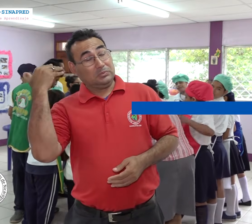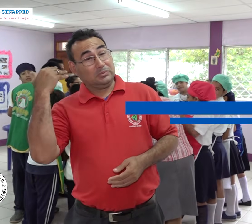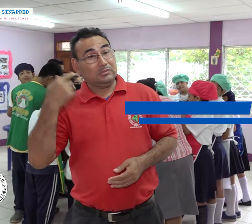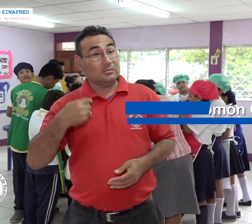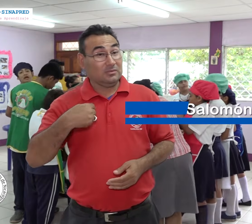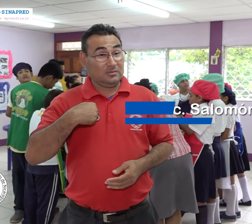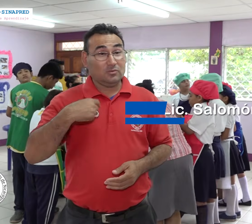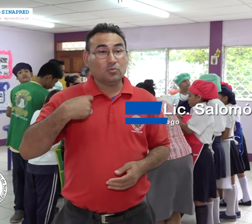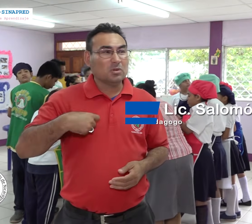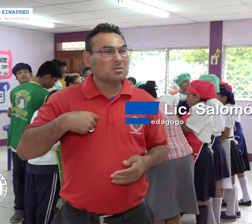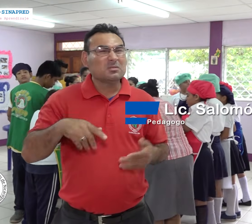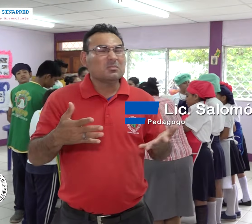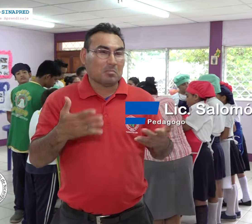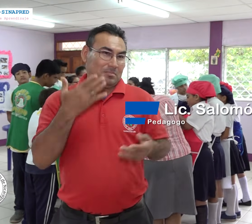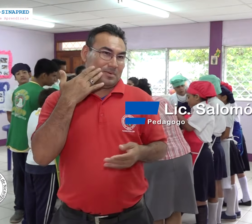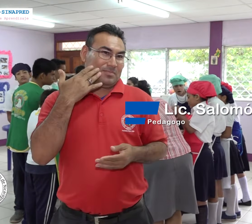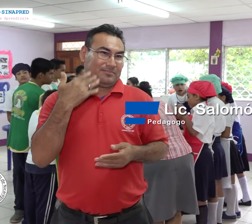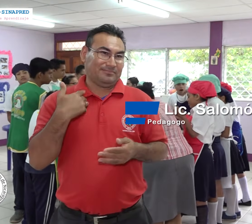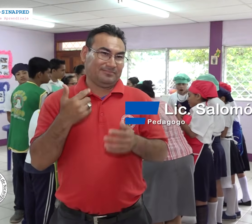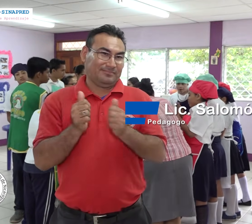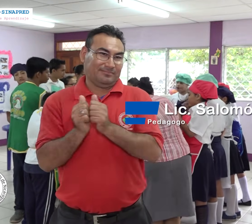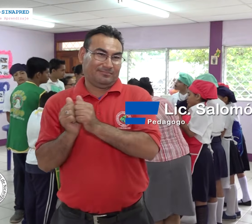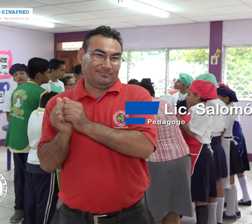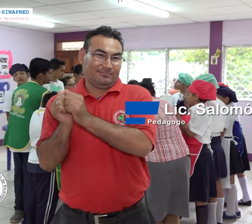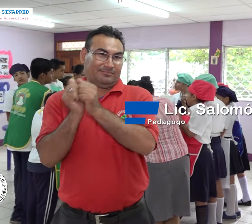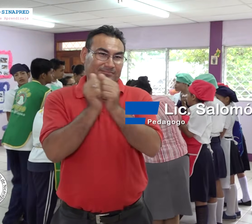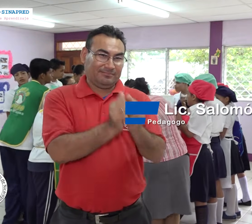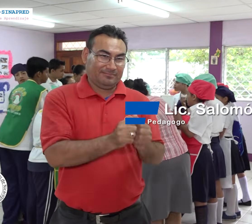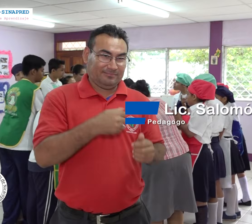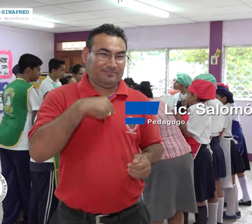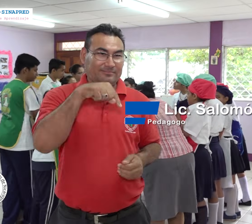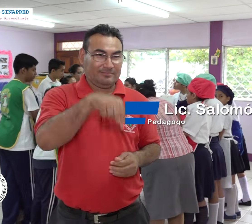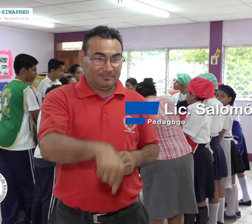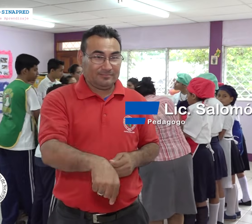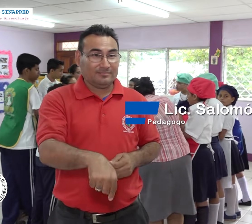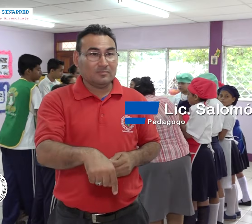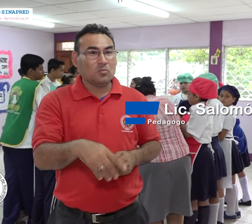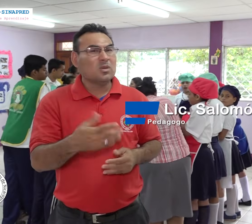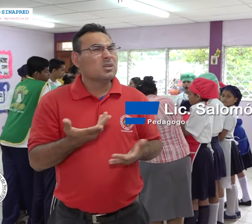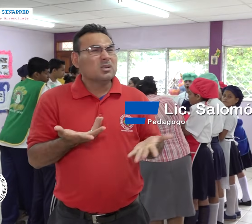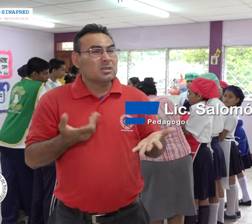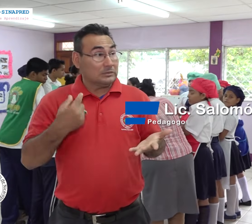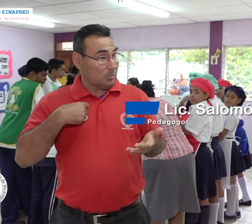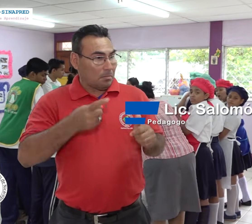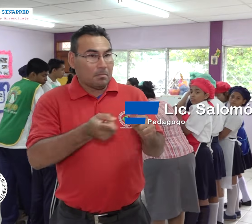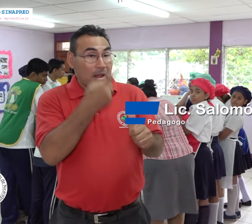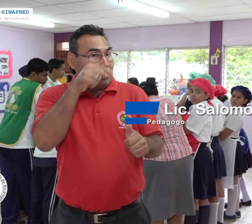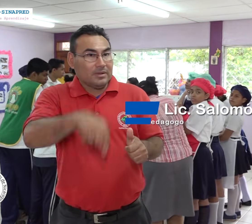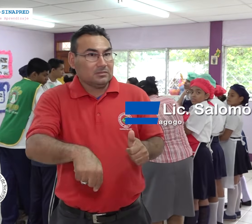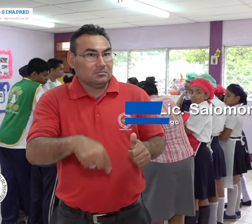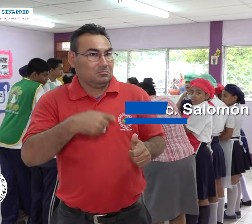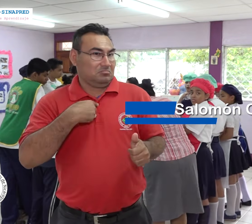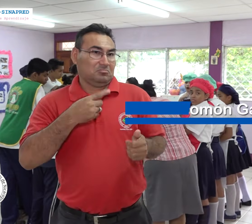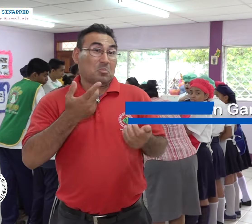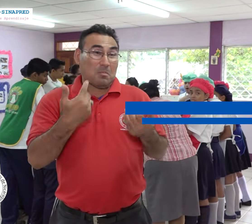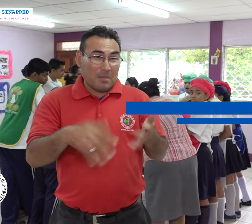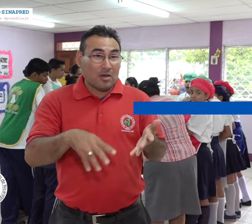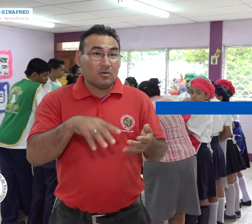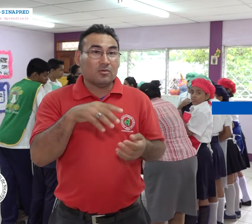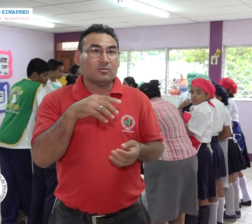Yo, con anterioridad, mi mamá me trajo a la escuela, aquí por cierto. Era la primera vez que yo estaba aquí en la